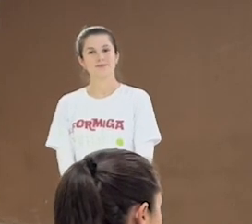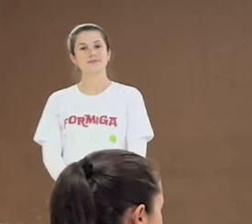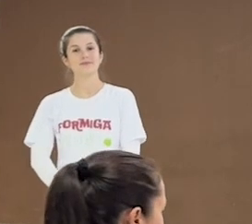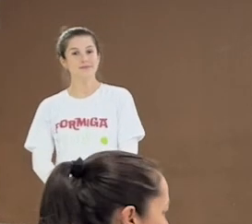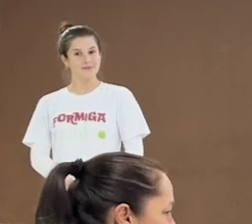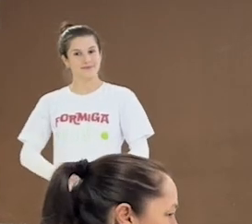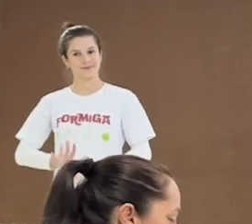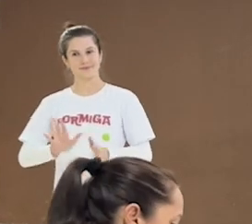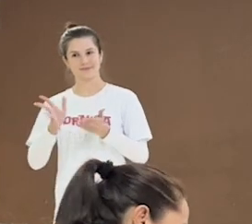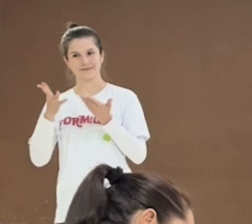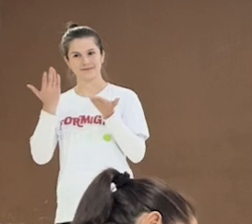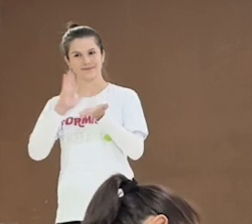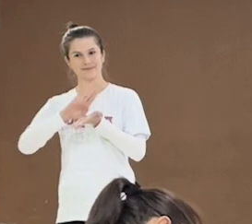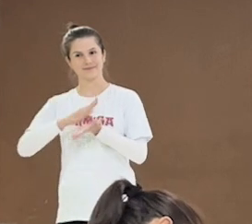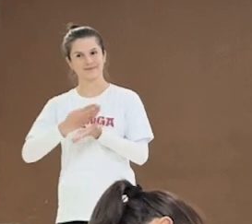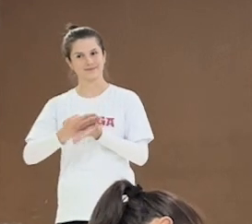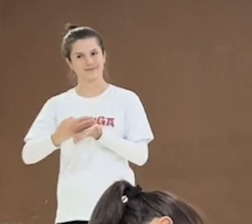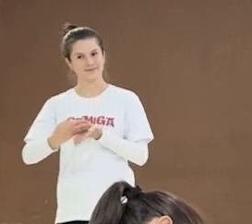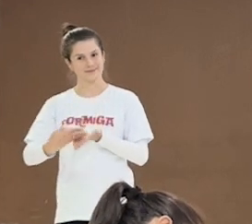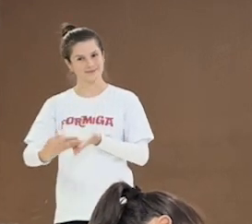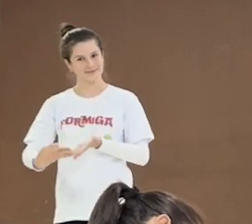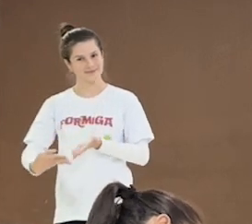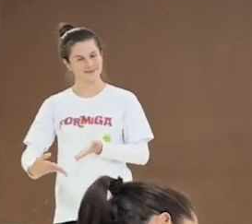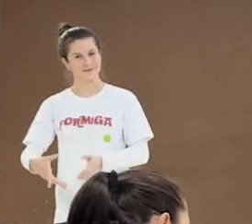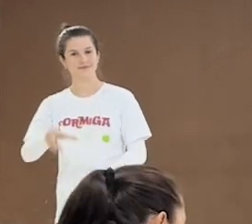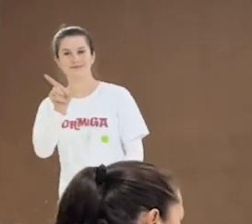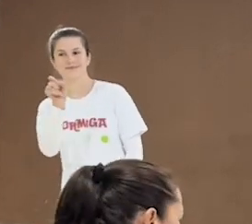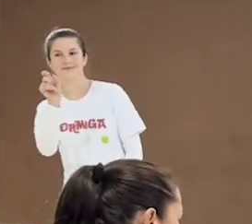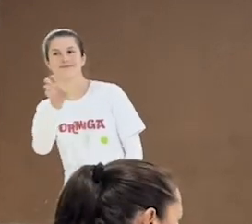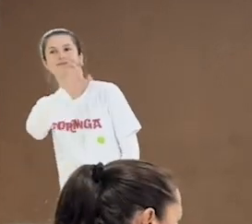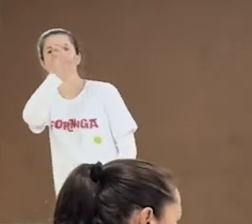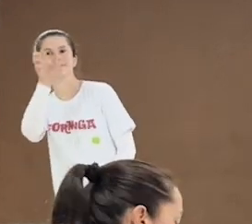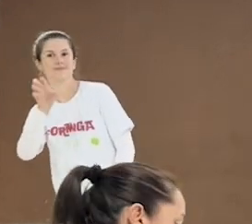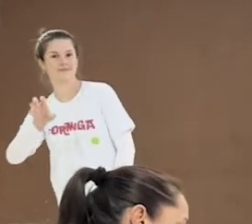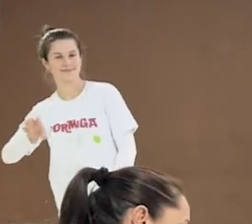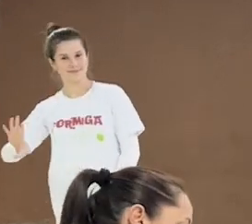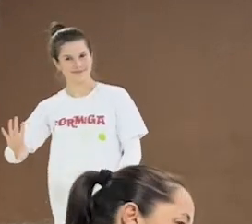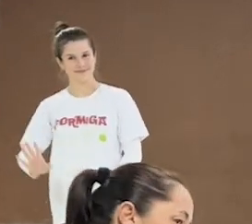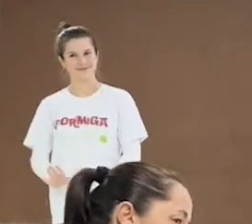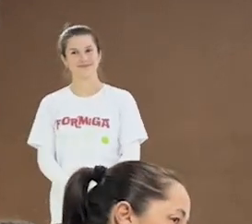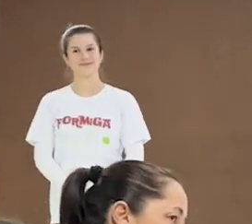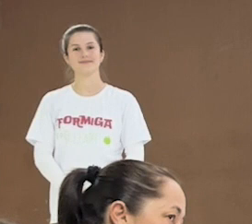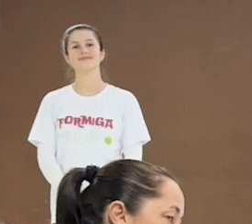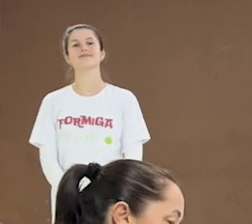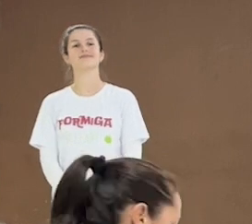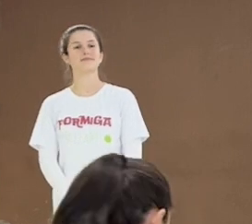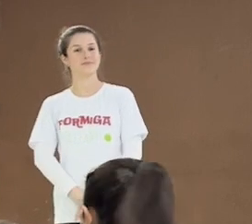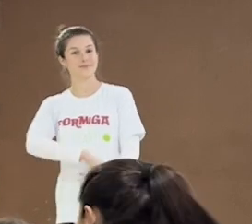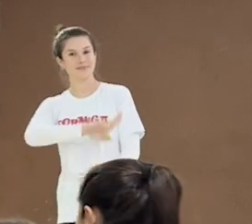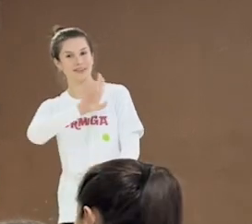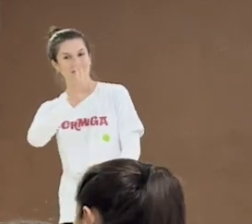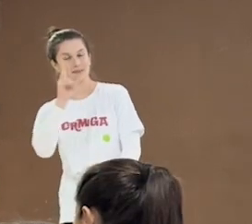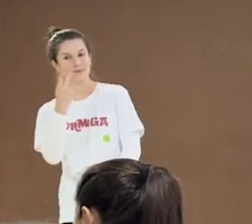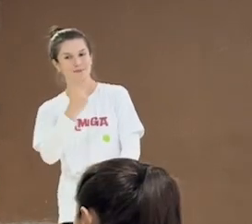Ministério da Cultura e Foz do Chapecó apresentam A Formiga e o Elefante, um espetáculo de Mar Júnior, direção